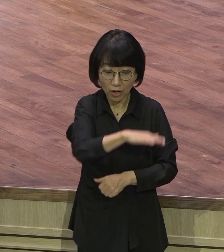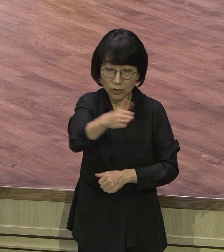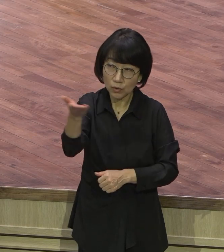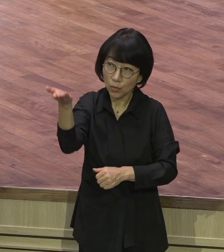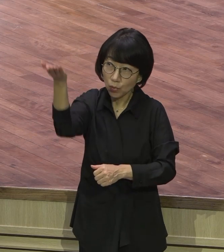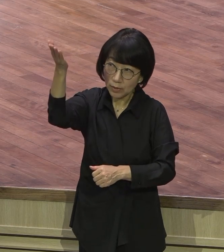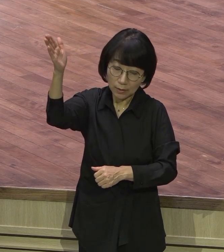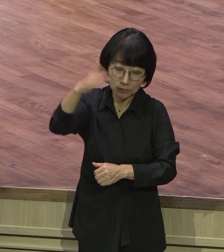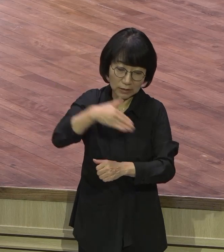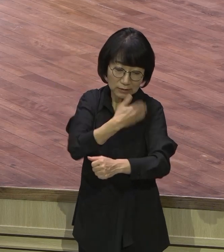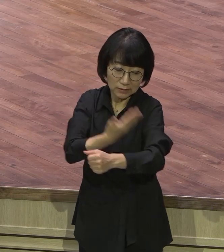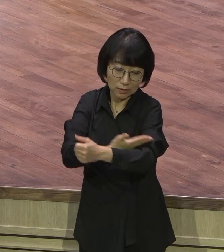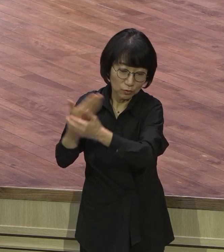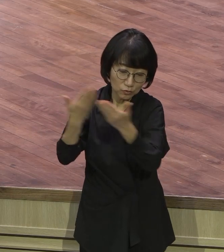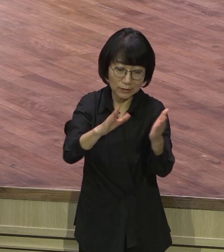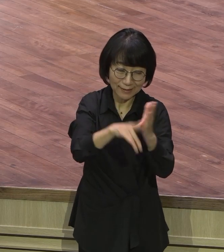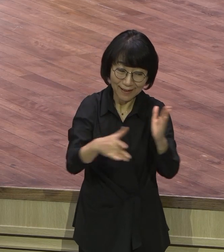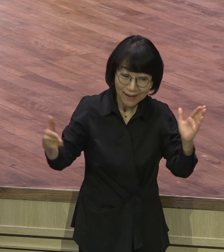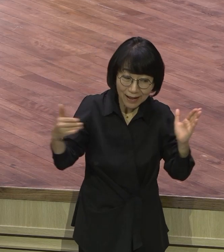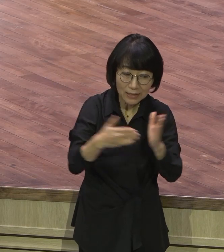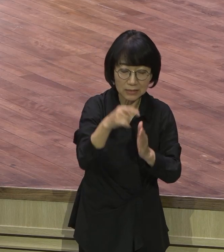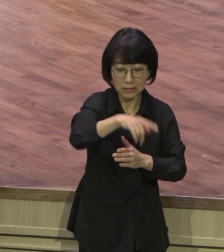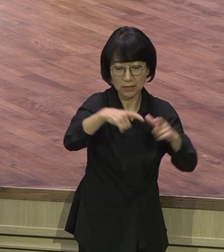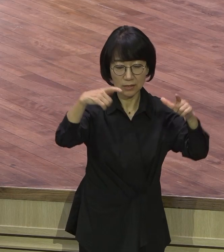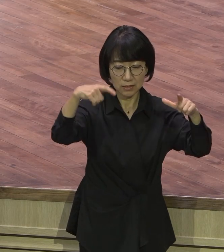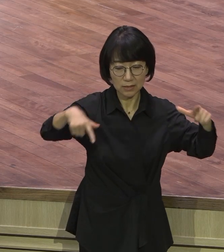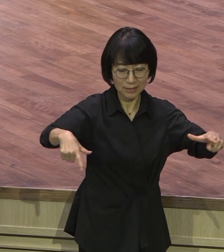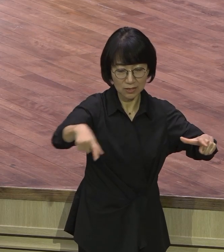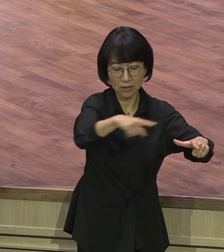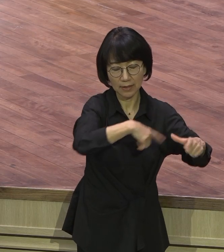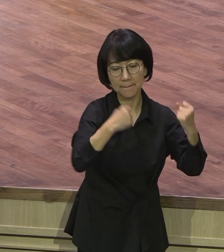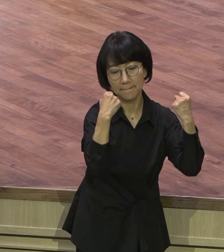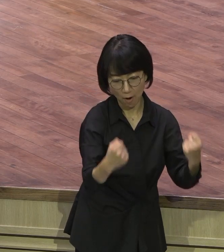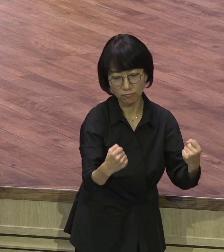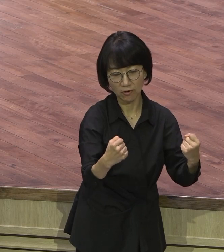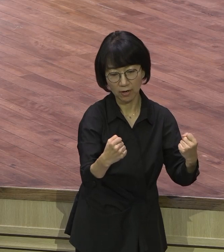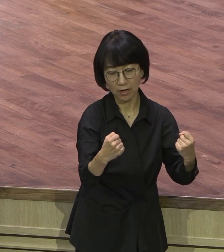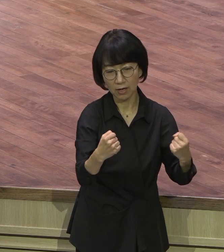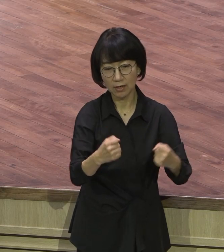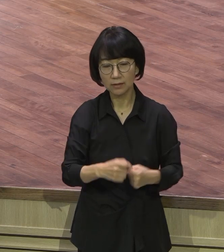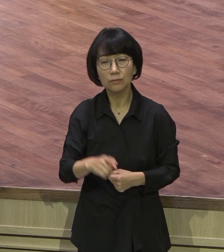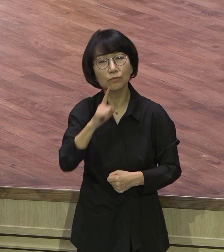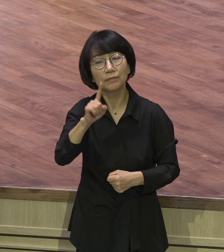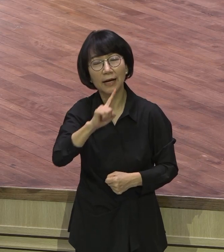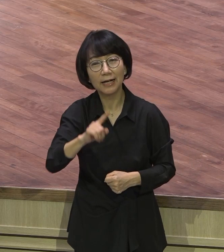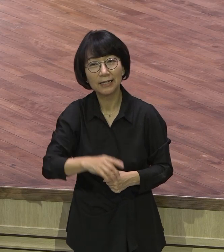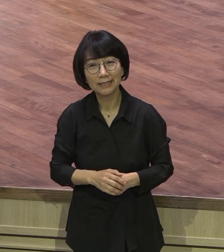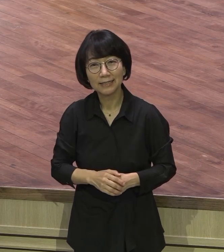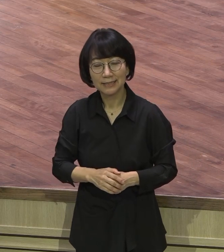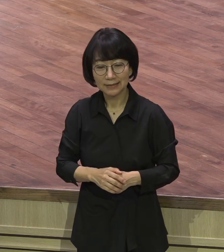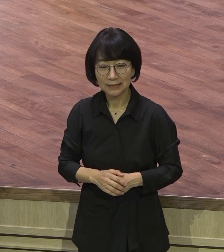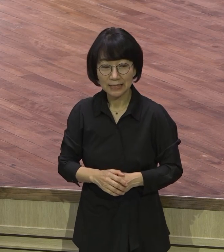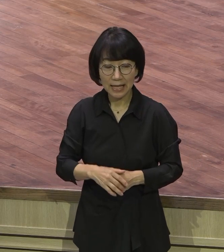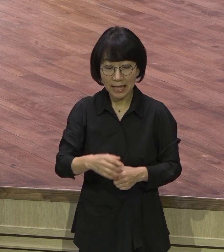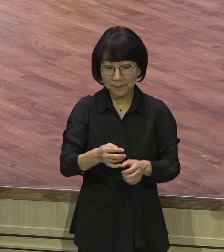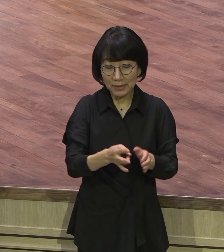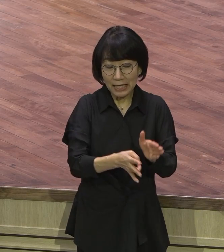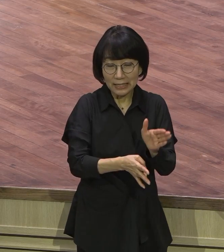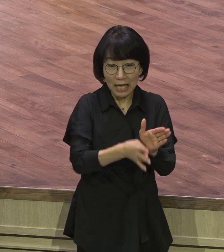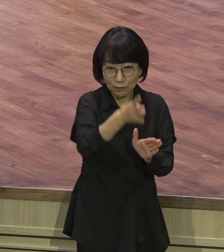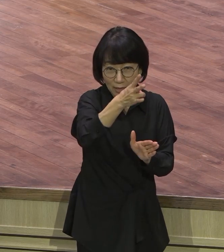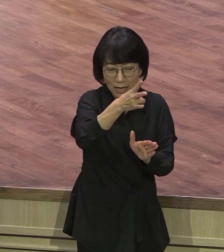능력으로 입혀질 때까지 이 성에 머물라 하시니라 이 성에 머물라 이 말씀이 무슨 말입니까? 단순히 예루살렘